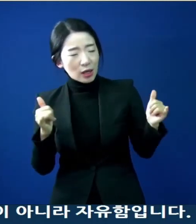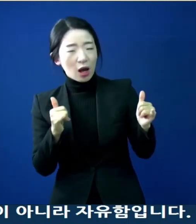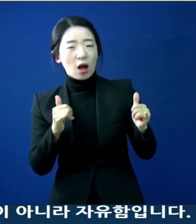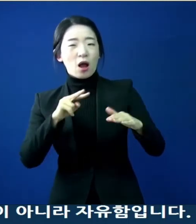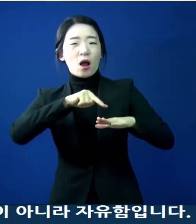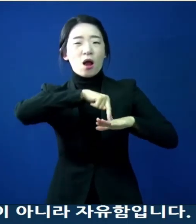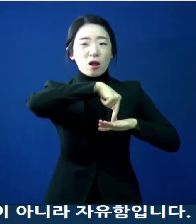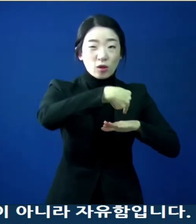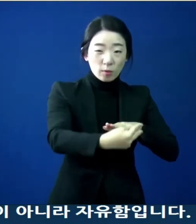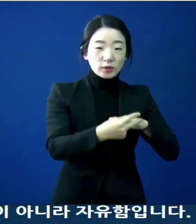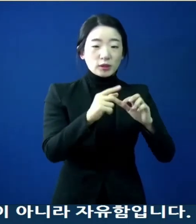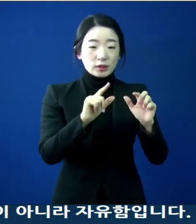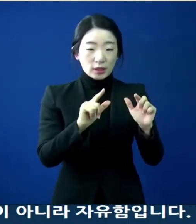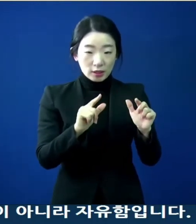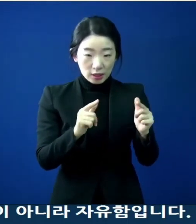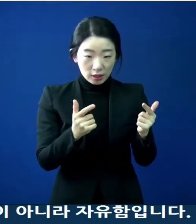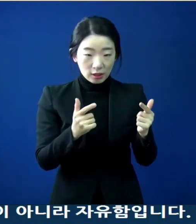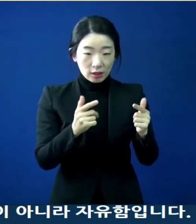넘어지게